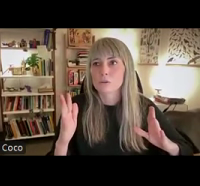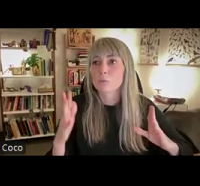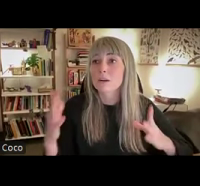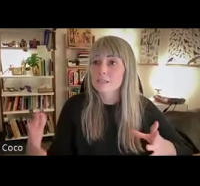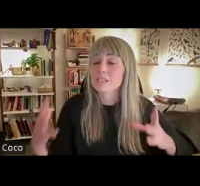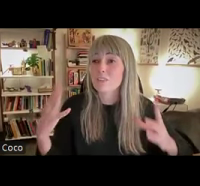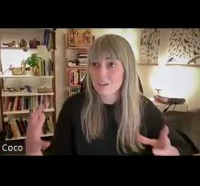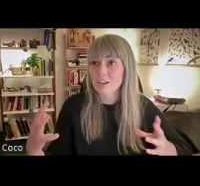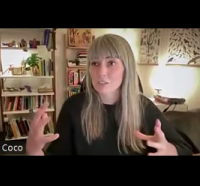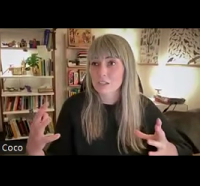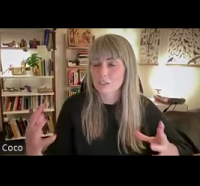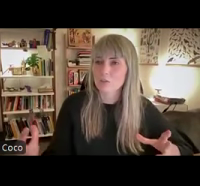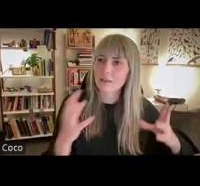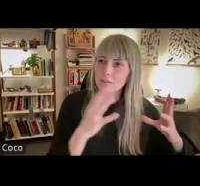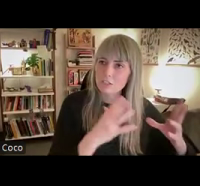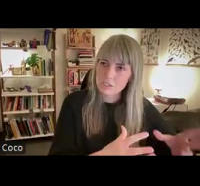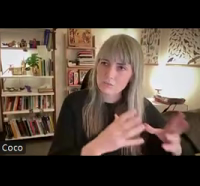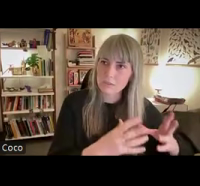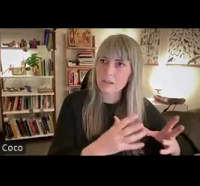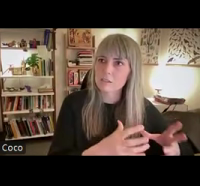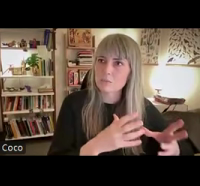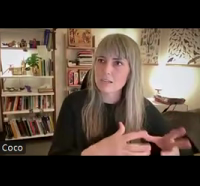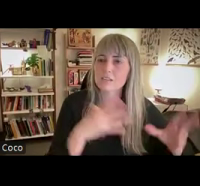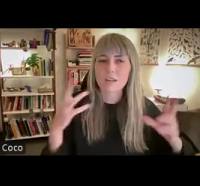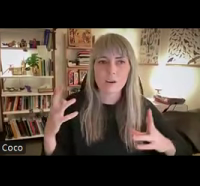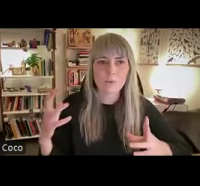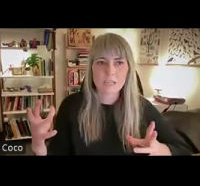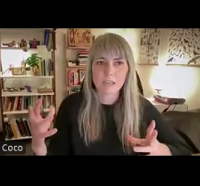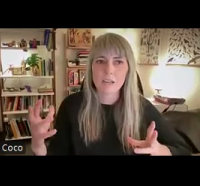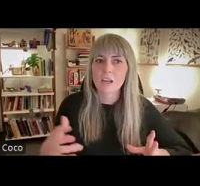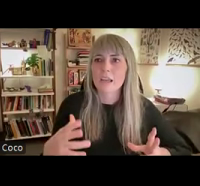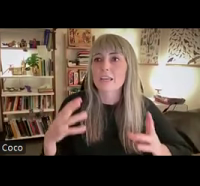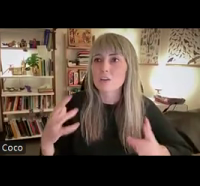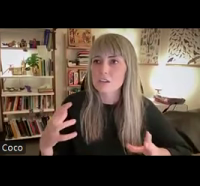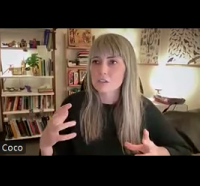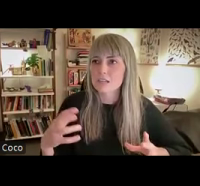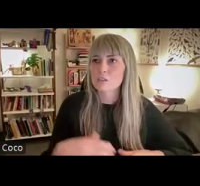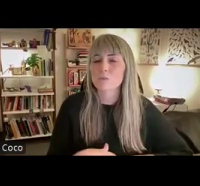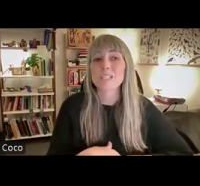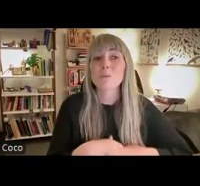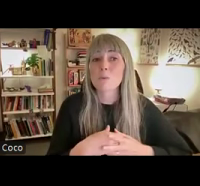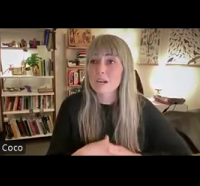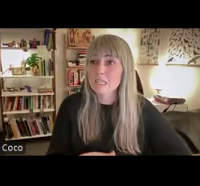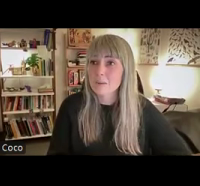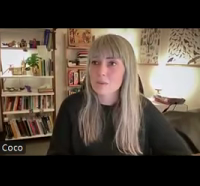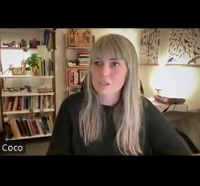do Y more en la extensive fase 2 hearing pudimos screenings. So rather hacer than just rely on unos subjective exámenes de data, we audición did más extensivos. hearing screenings. Entonces, We did a more hicimos estos in-depth